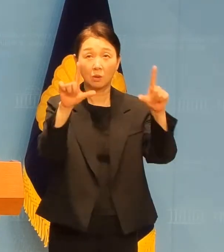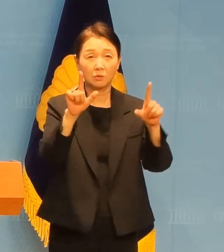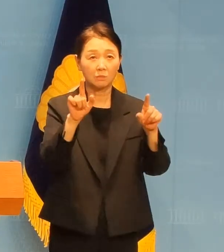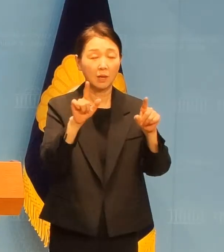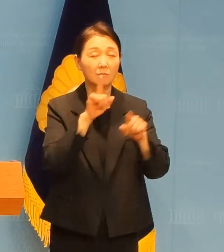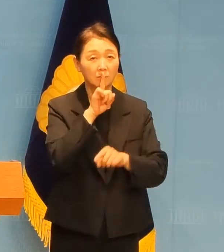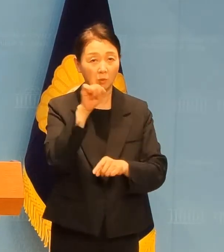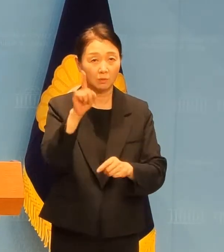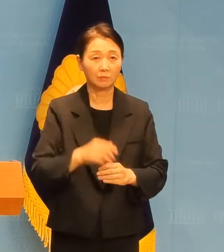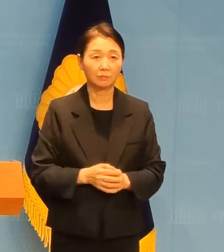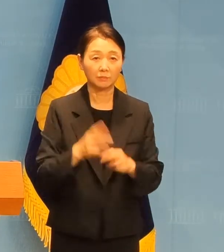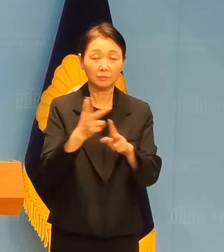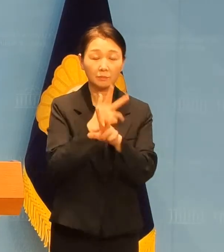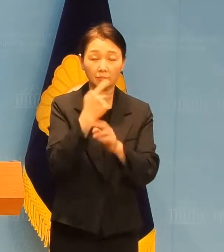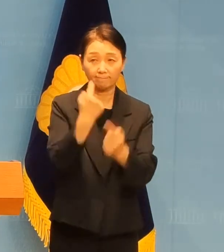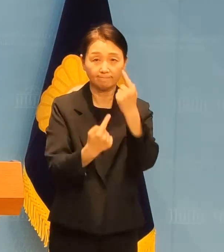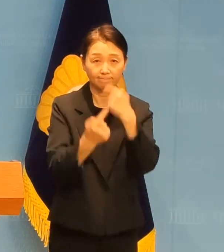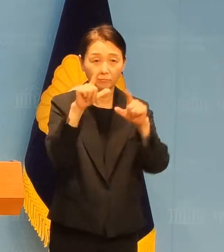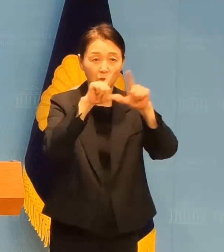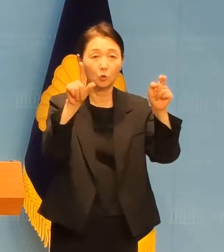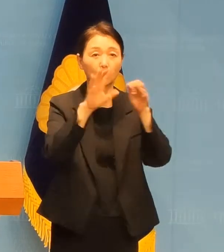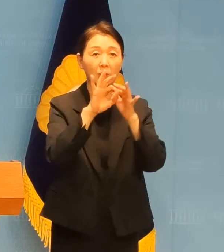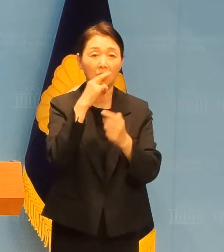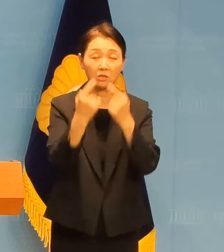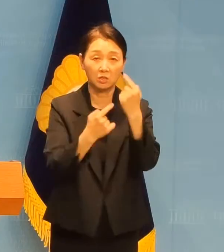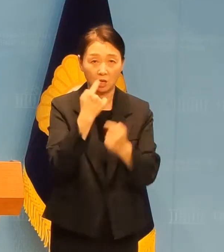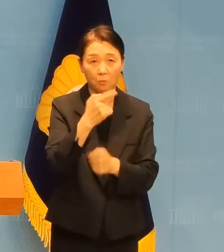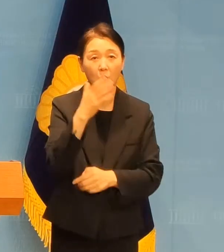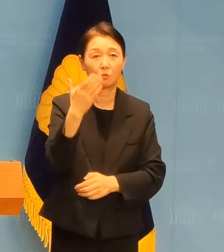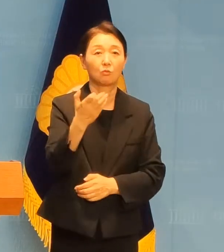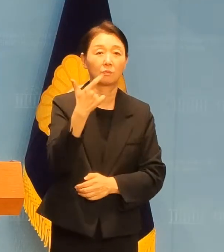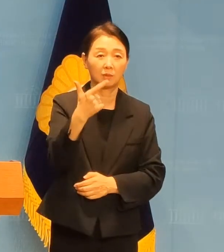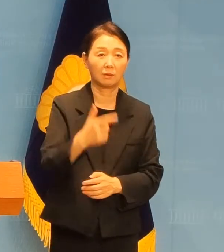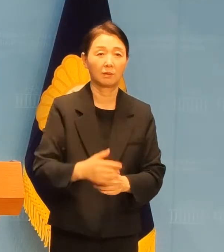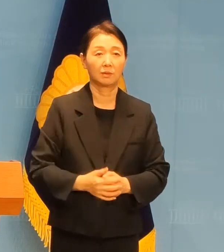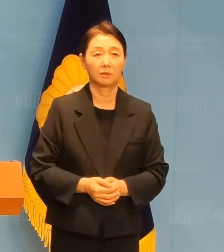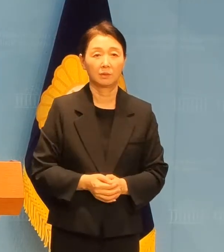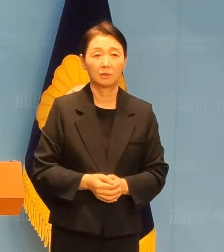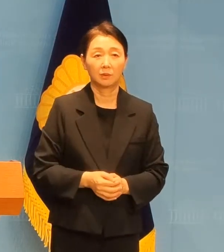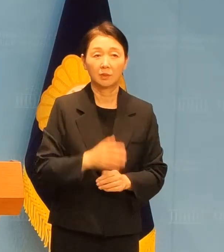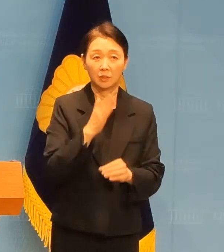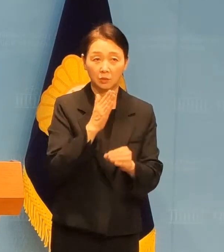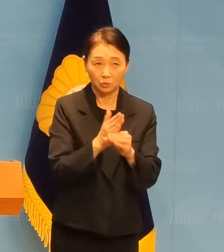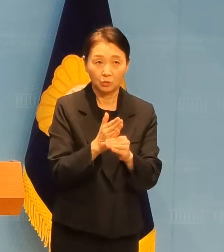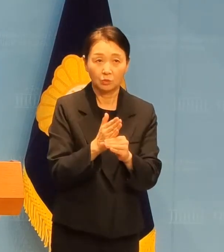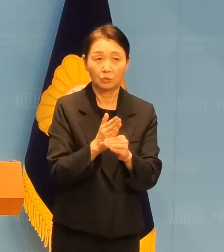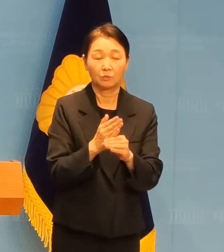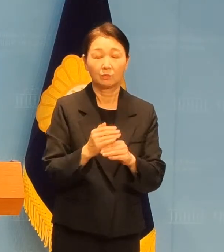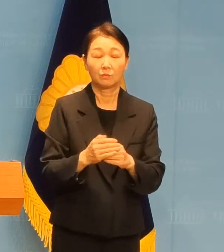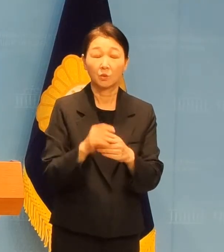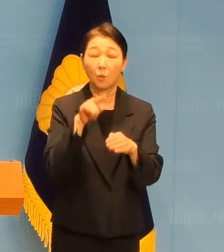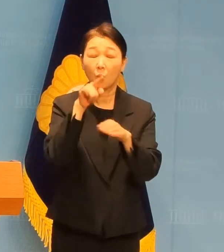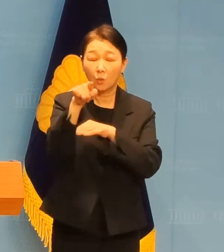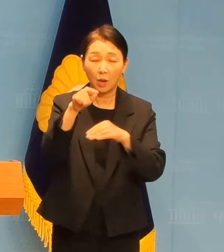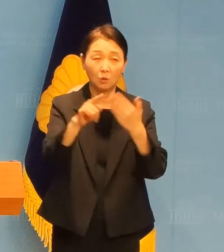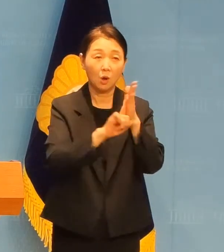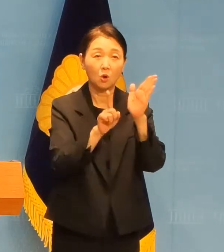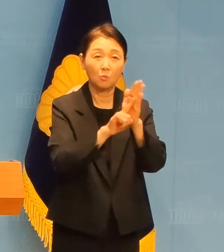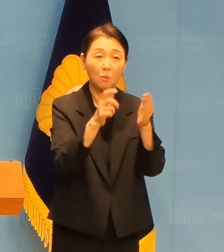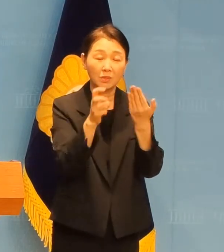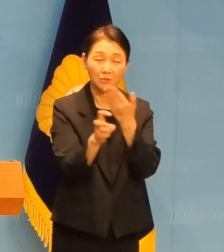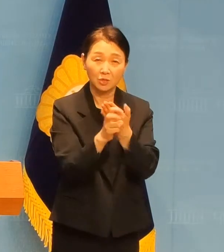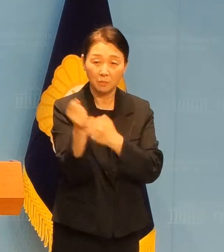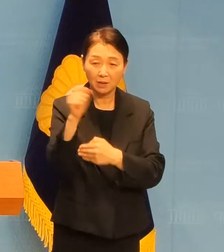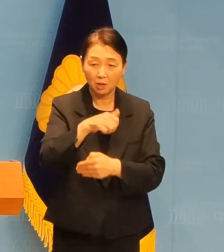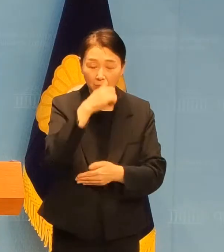보고입니다. 한 주간 접수된 현수막 관련 제보는 총 96건입니다. 이 가운데 5개 광고물법 위반 소지가 확인된